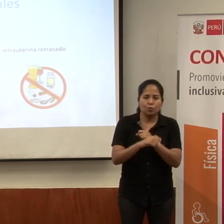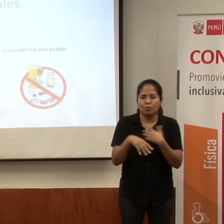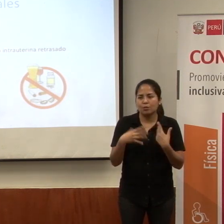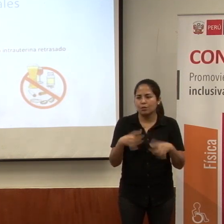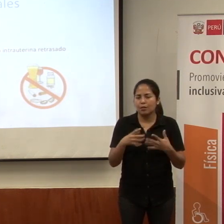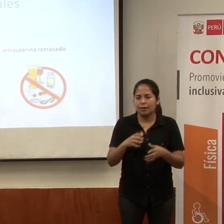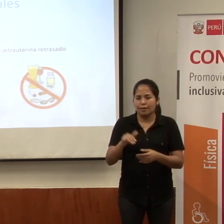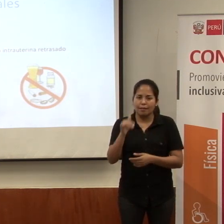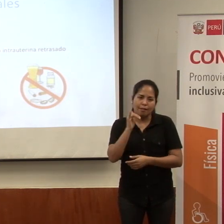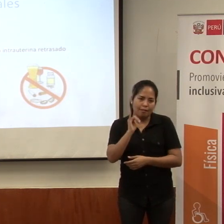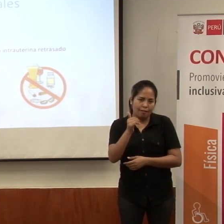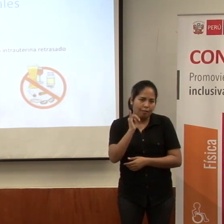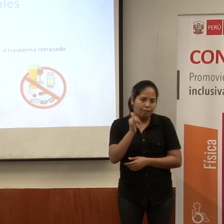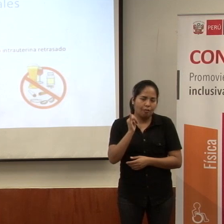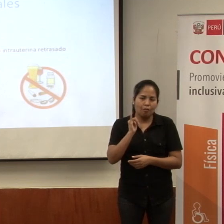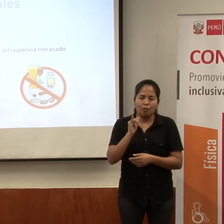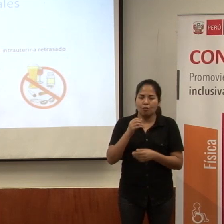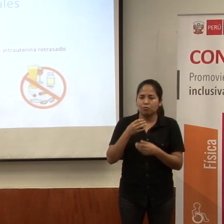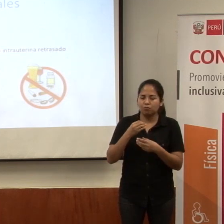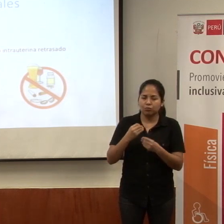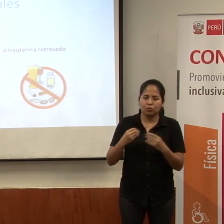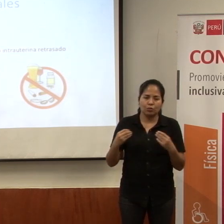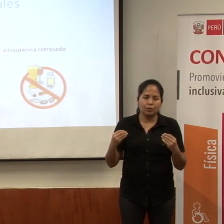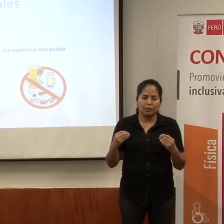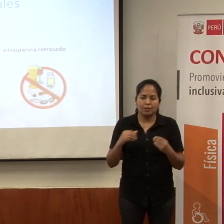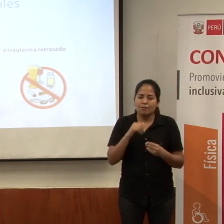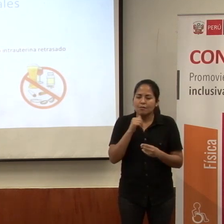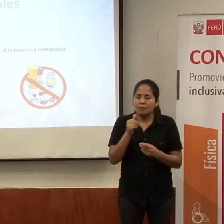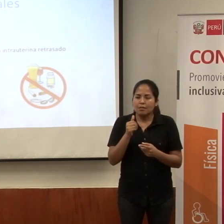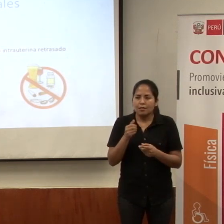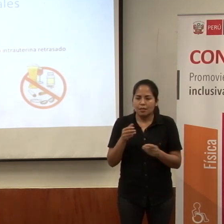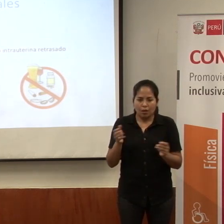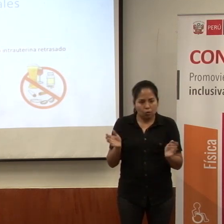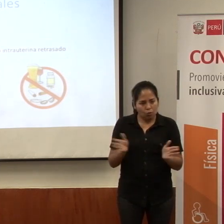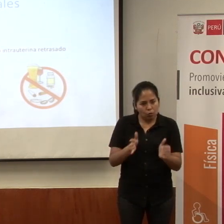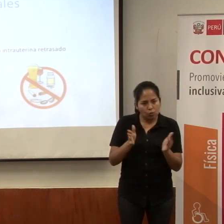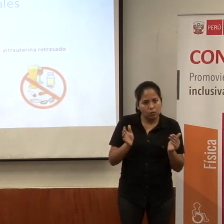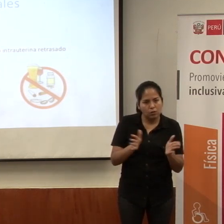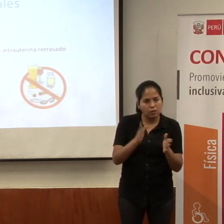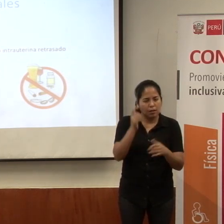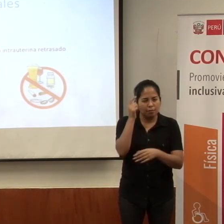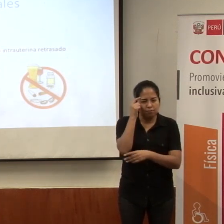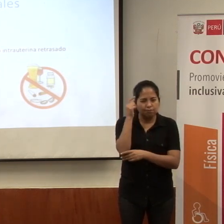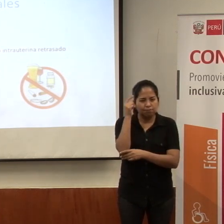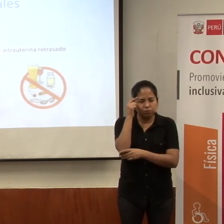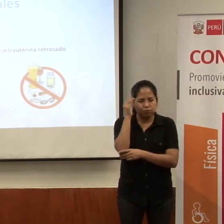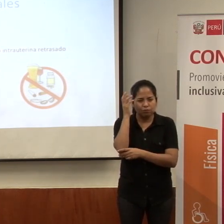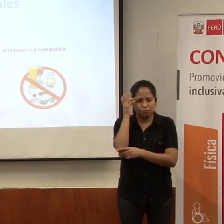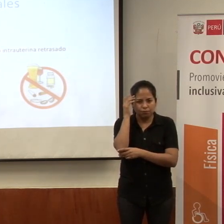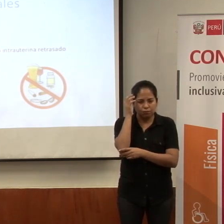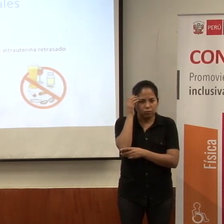fuerte y creo que tenemos que empezar a generar una conciencia de que